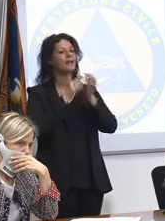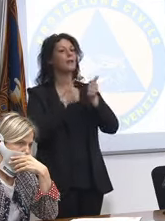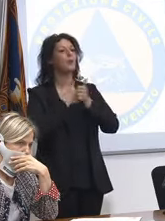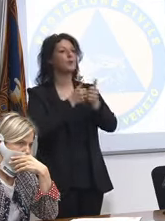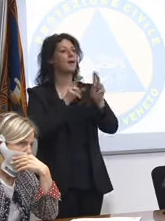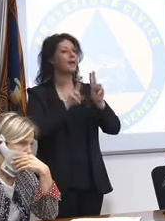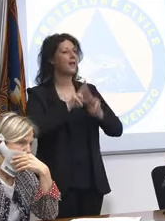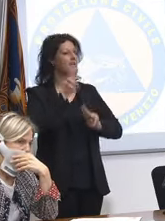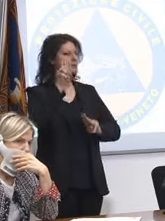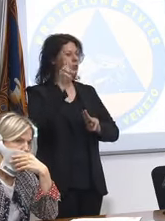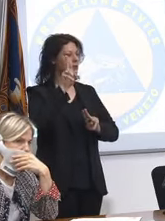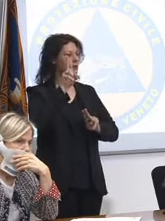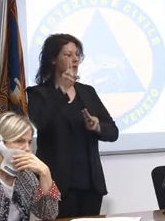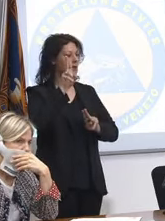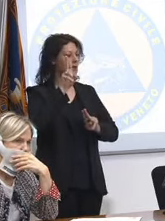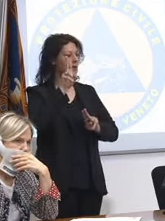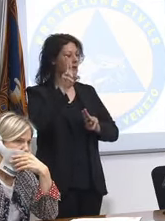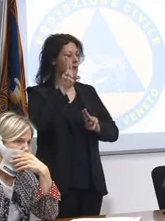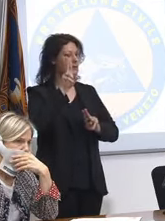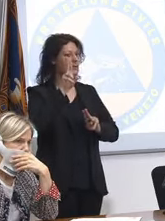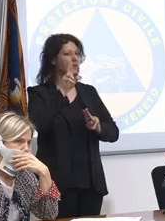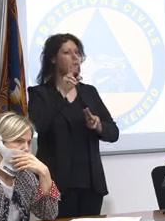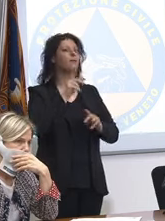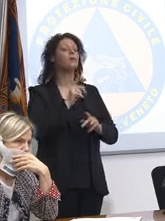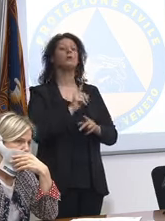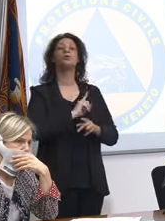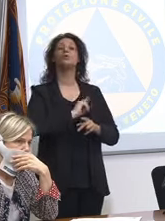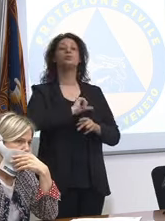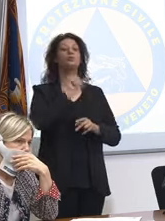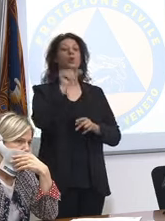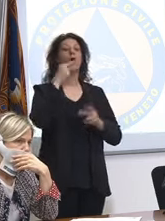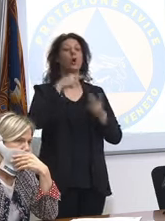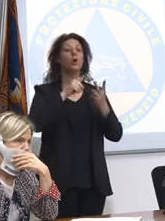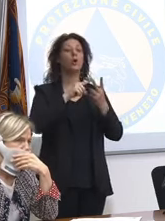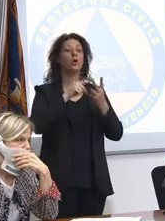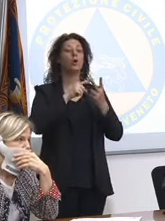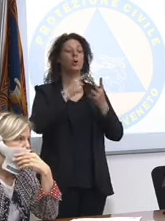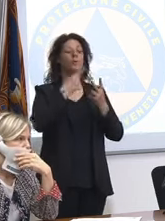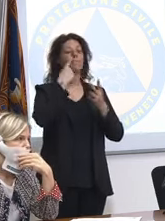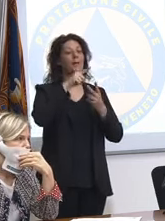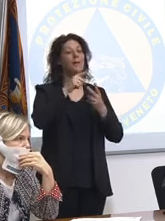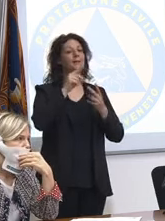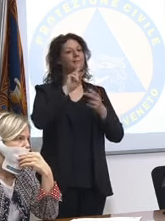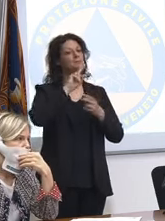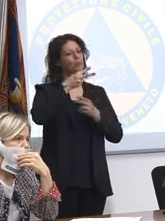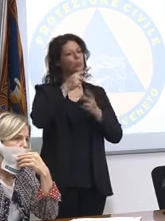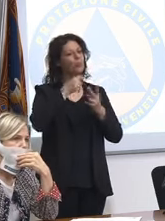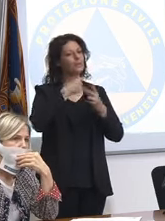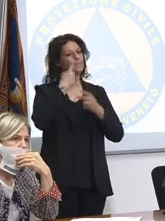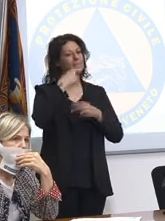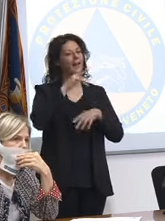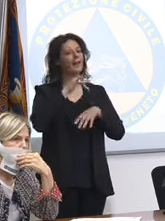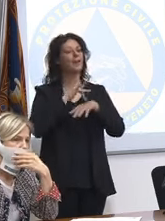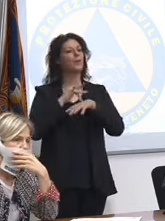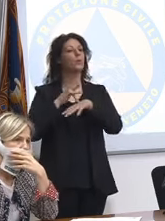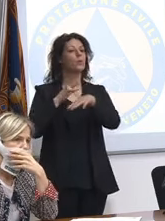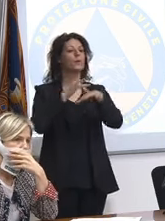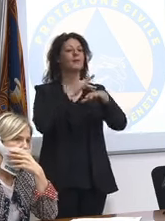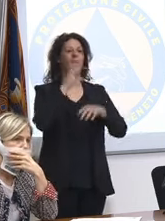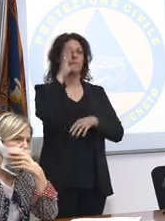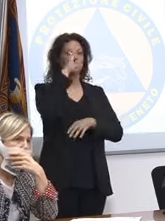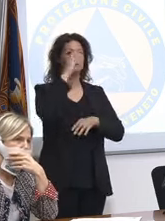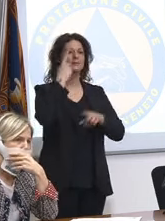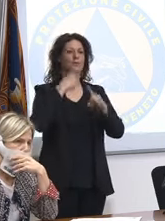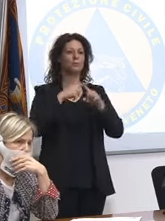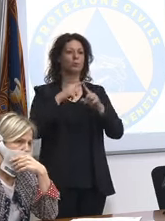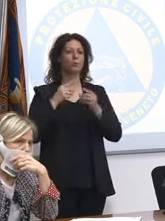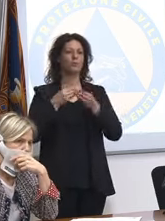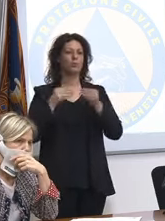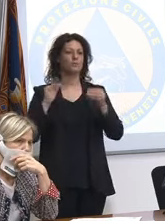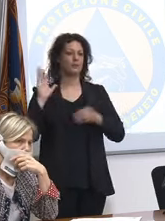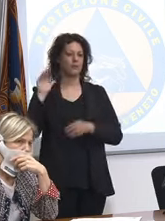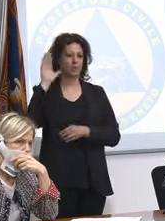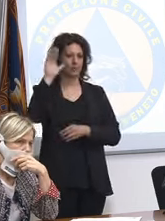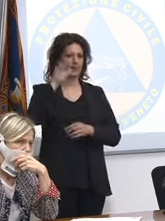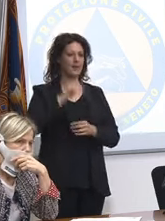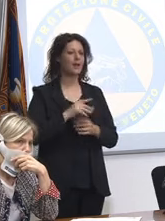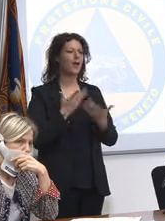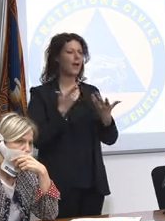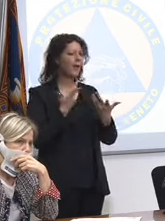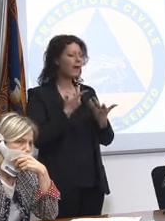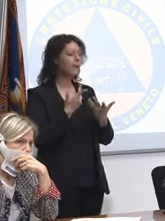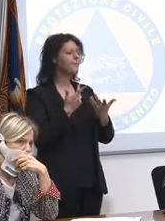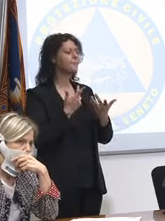corretto? No, sono solo due attività, le guide turistiche professioni montane e basta. Queste linee guida